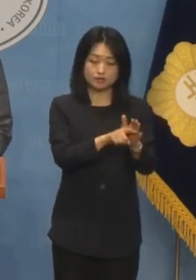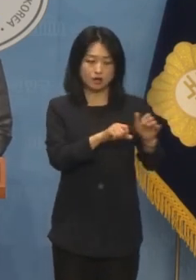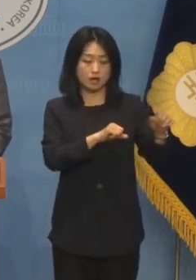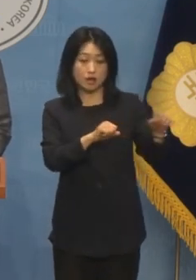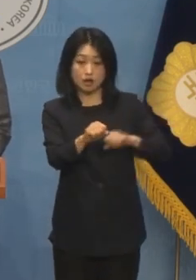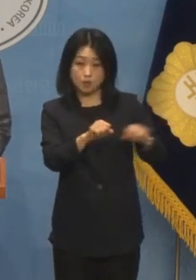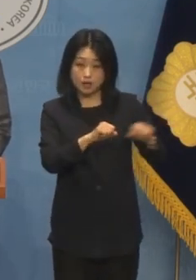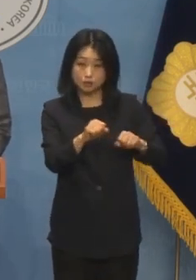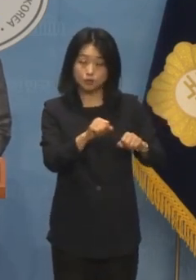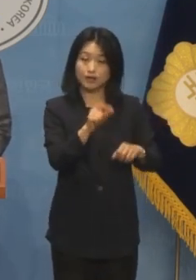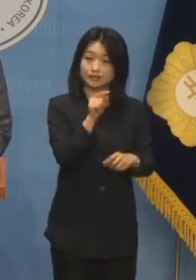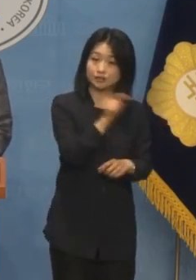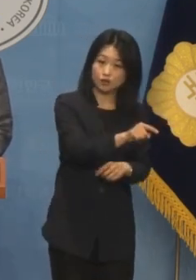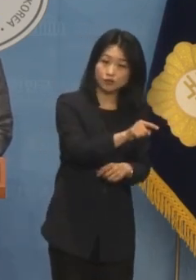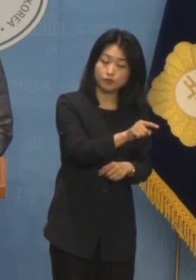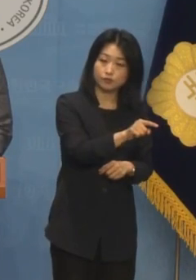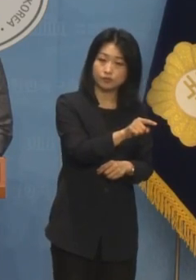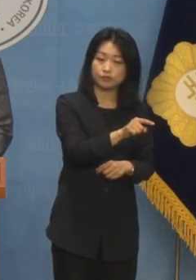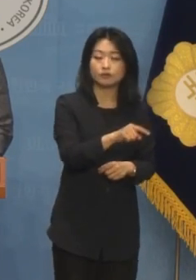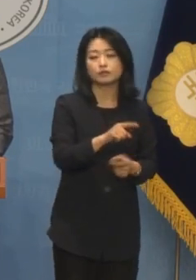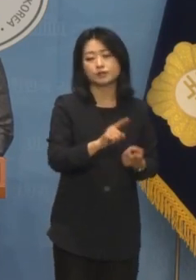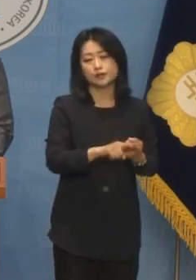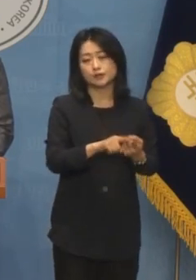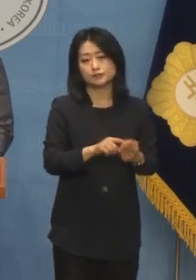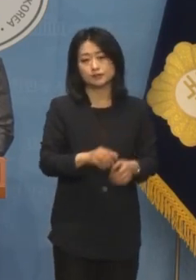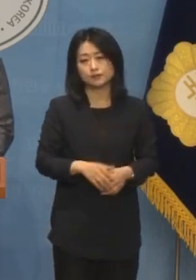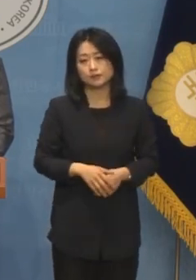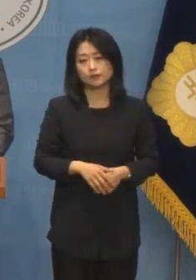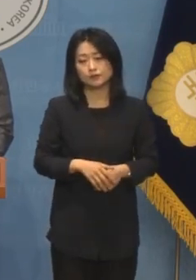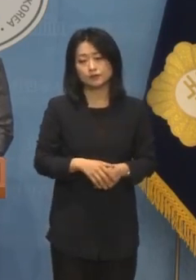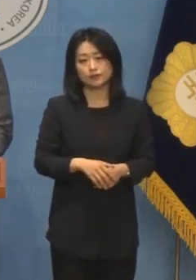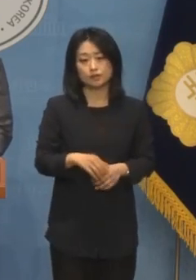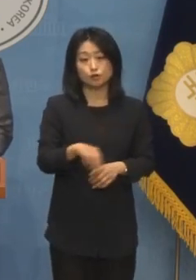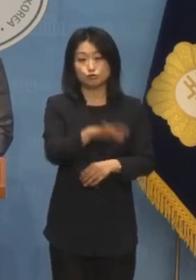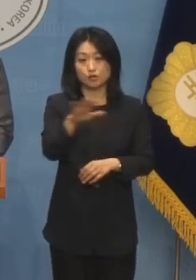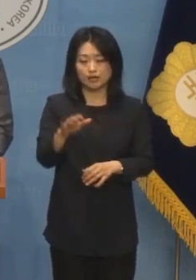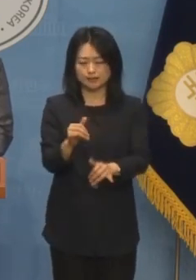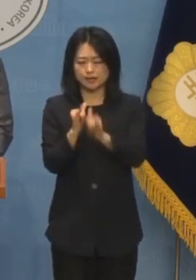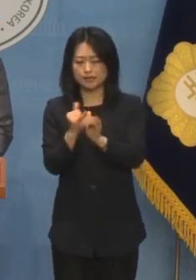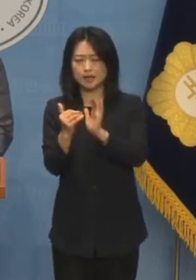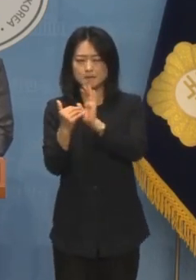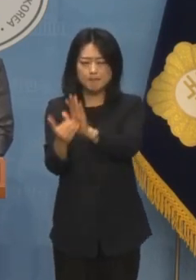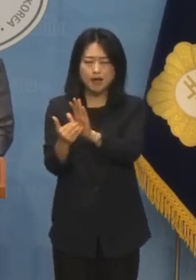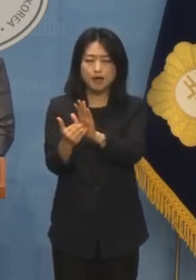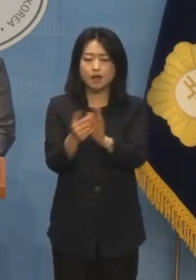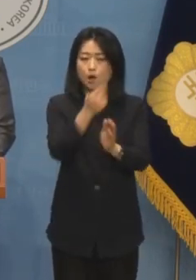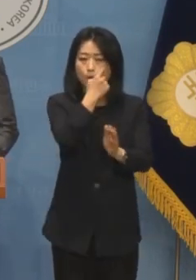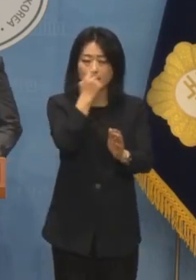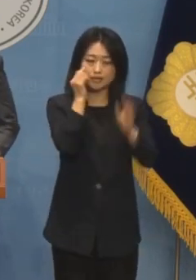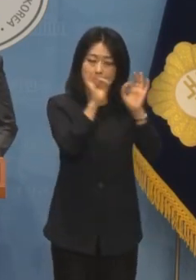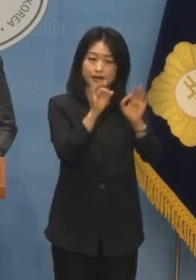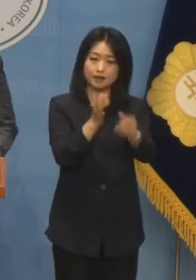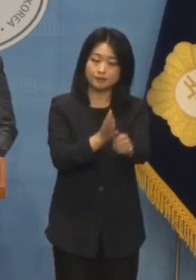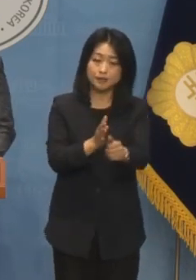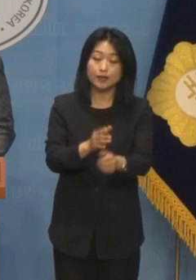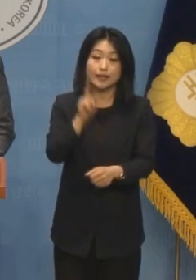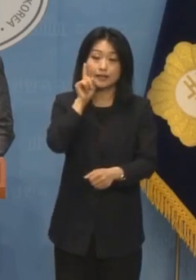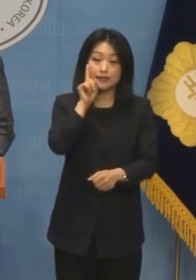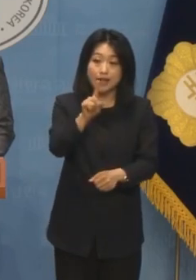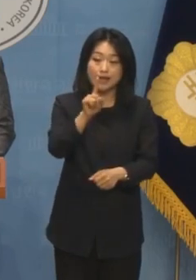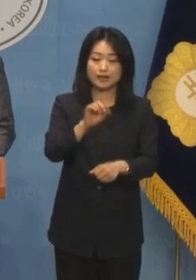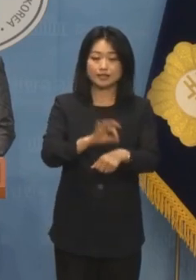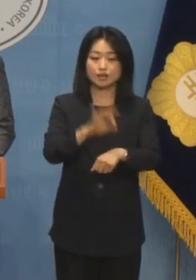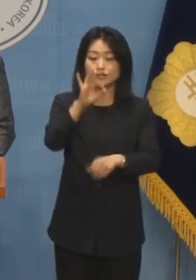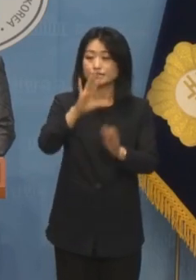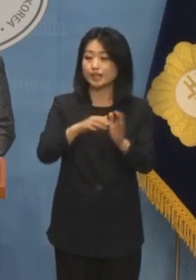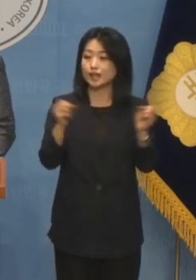것 말고는 이 어처구니 없는 죽음의 행렬을 막을 방도가 없다는 걸 확인했습니다. 내일 오전 10시에